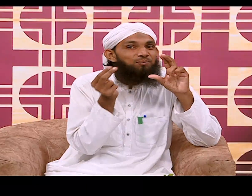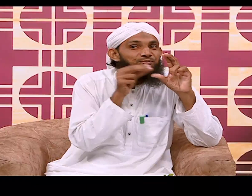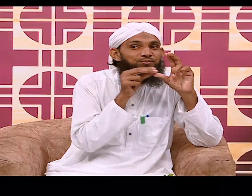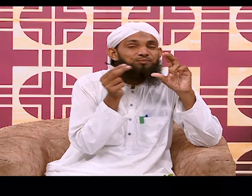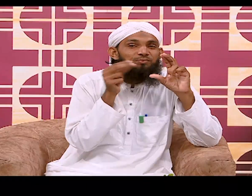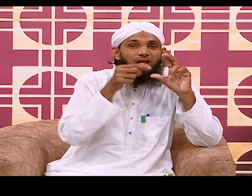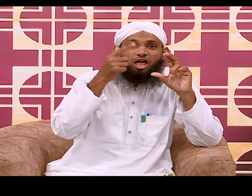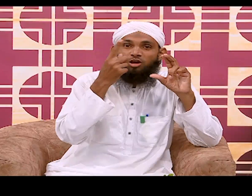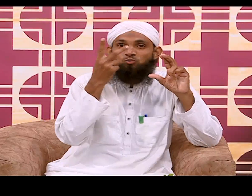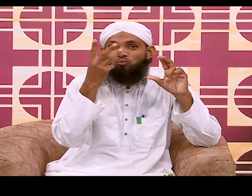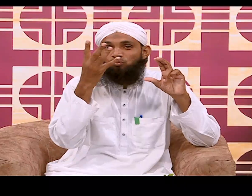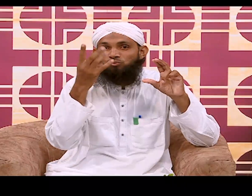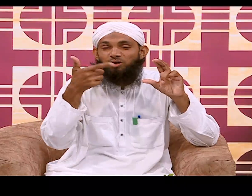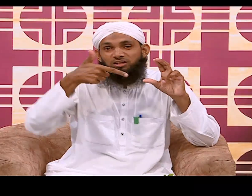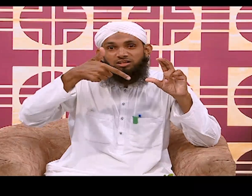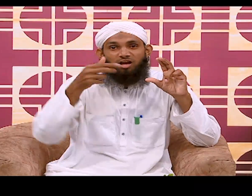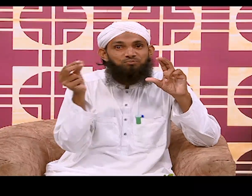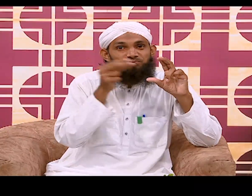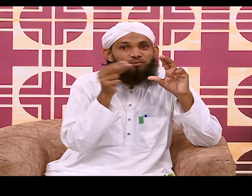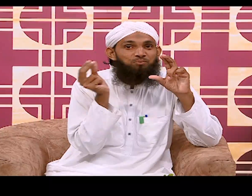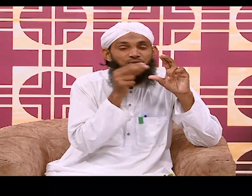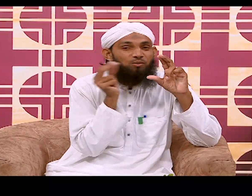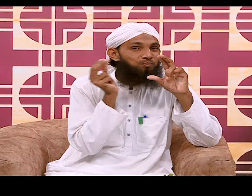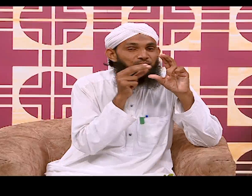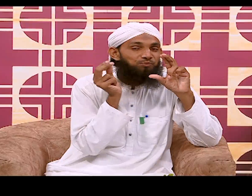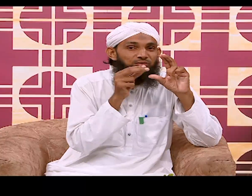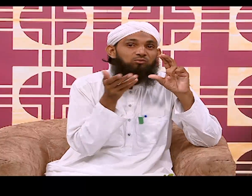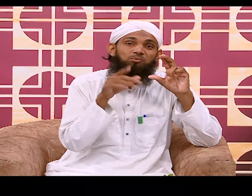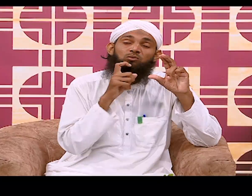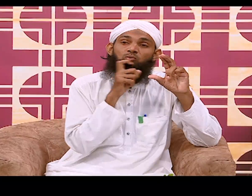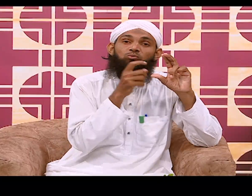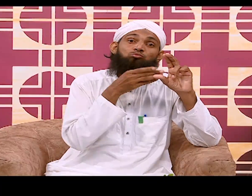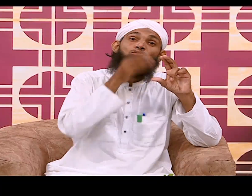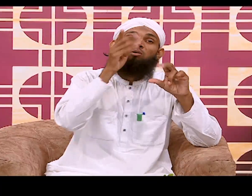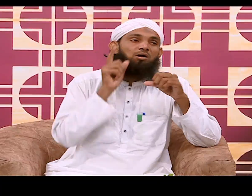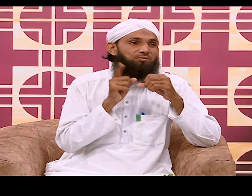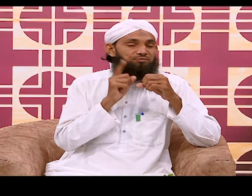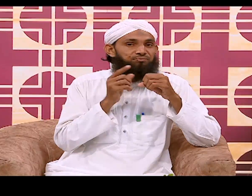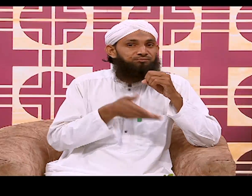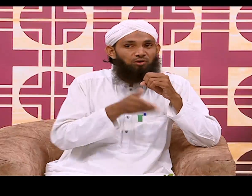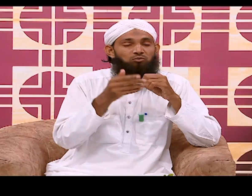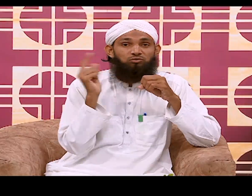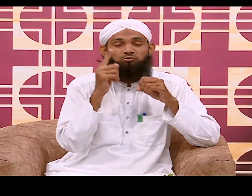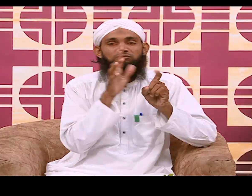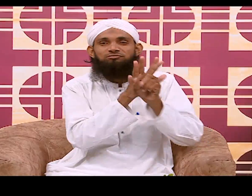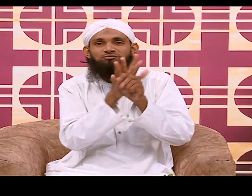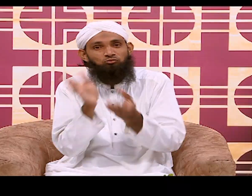یعنی تھوک شریف ڈالا اور فرمایا، جاؤ اب واعظ کیا کرو اور لوگوں کو نیکی کی دعوت دو۔